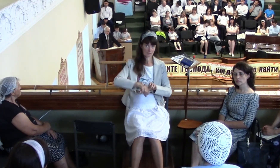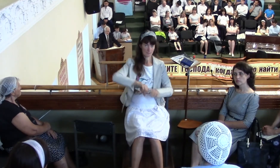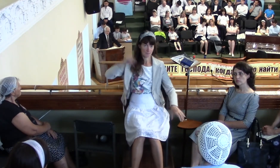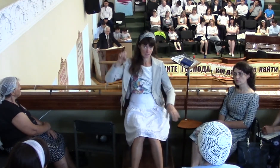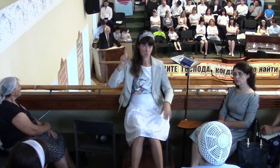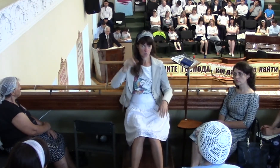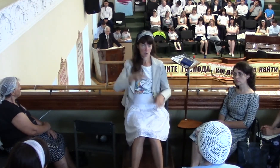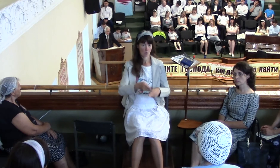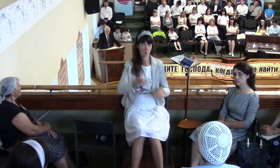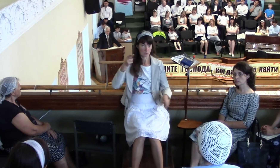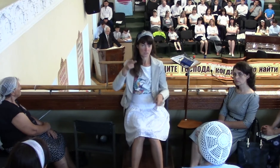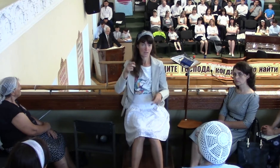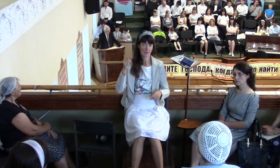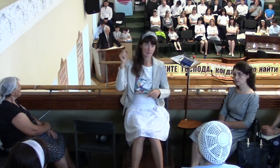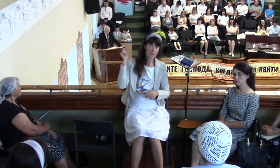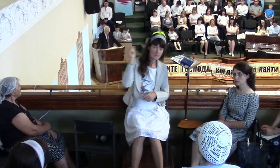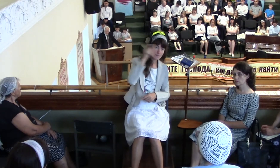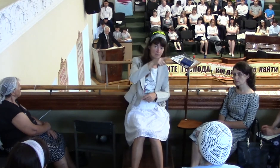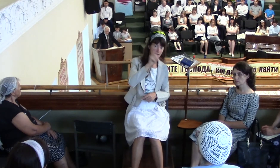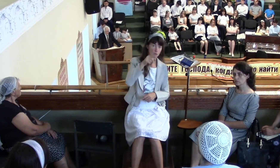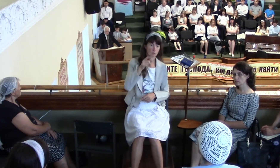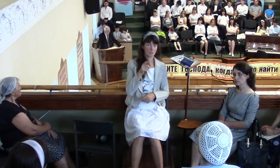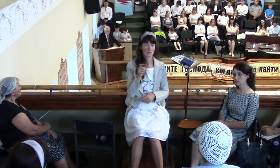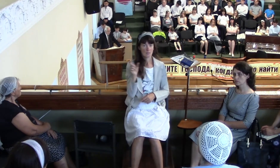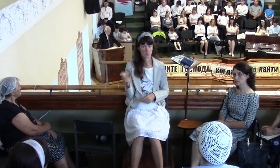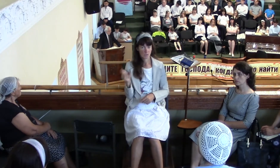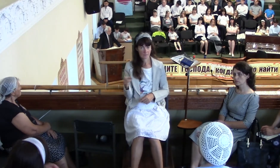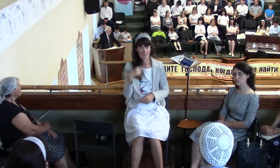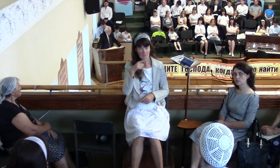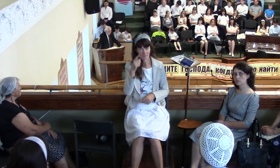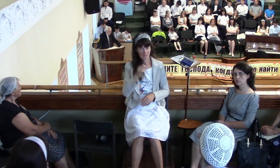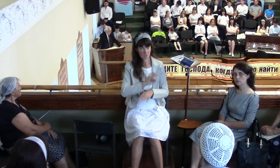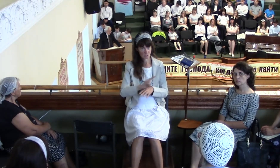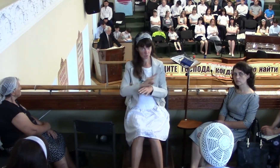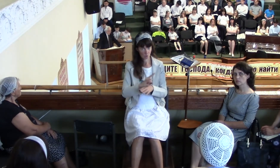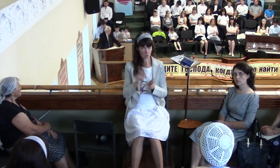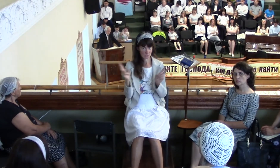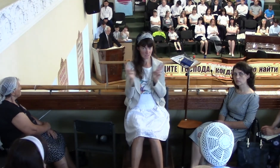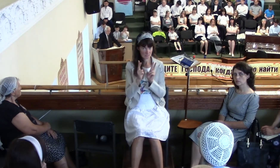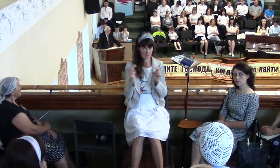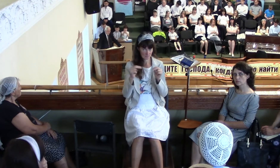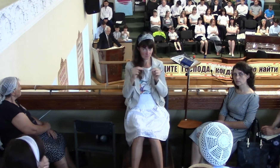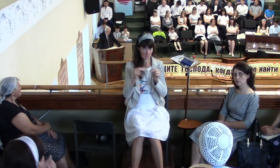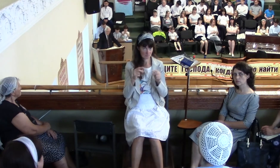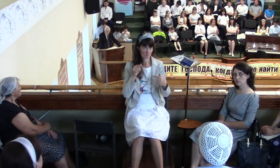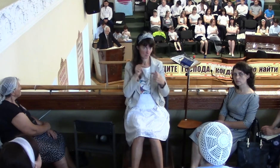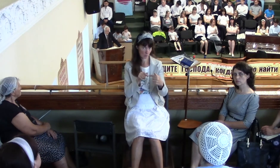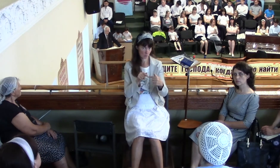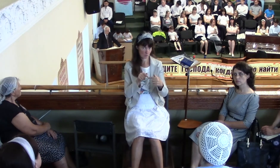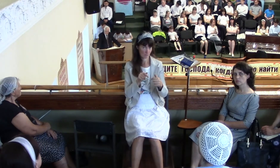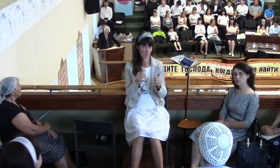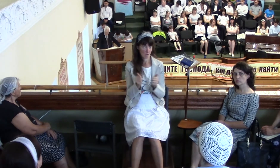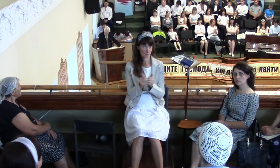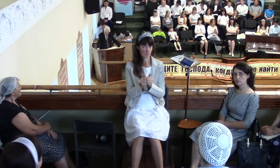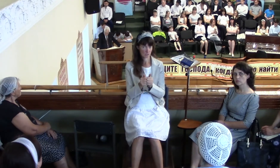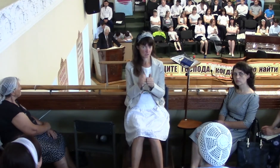– то человек, произносящий ложное свидетельство против ближнего своего. Ложное свидетельство. Это проверка